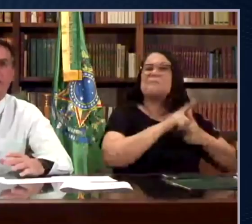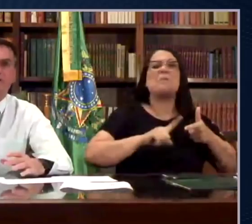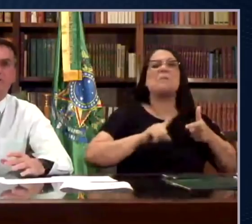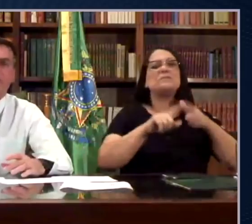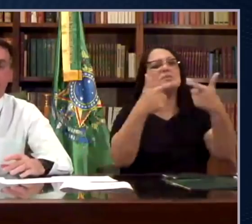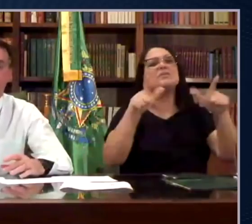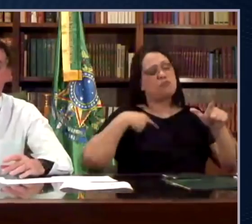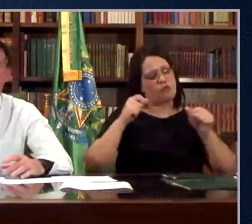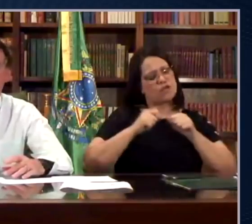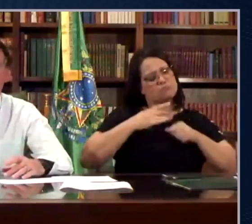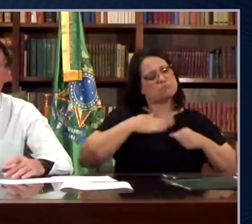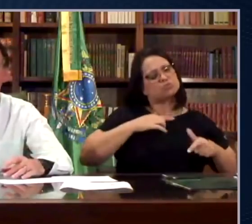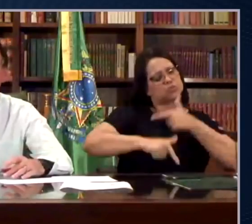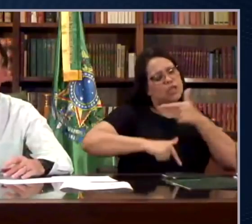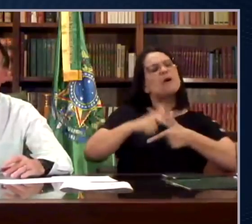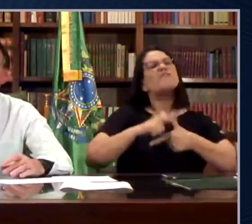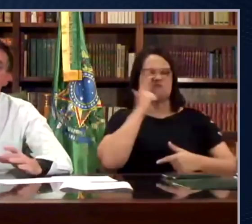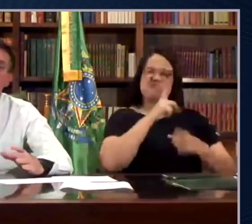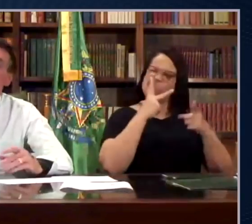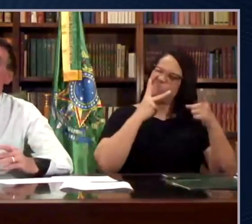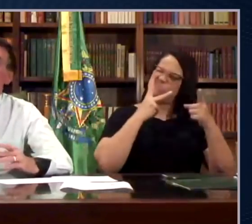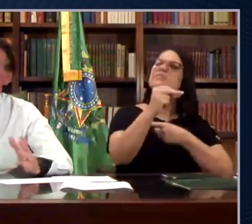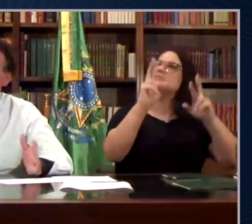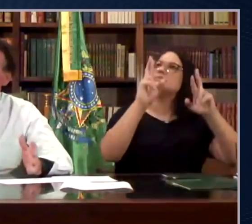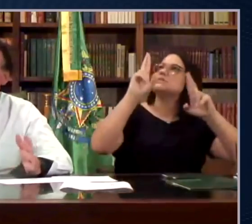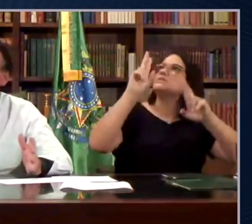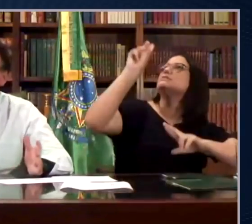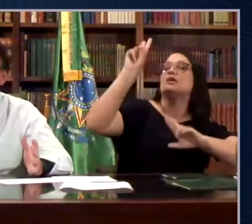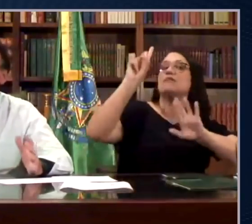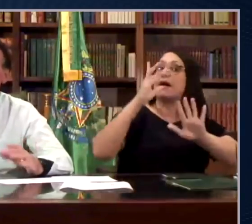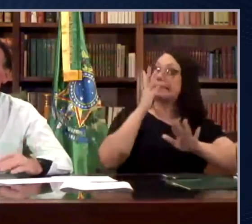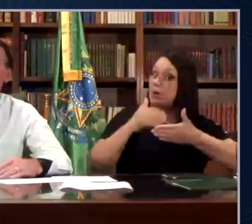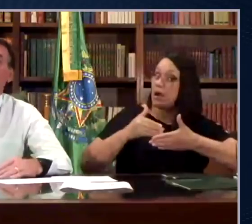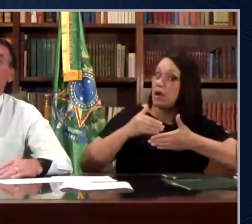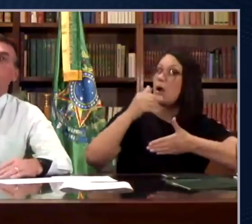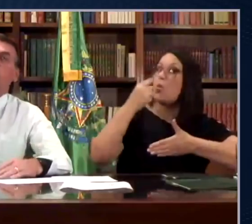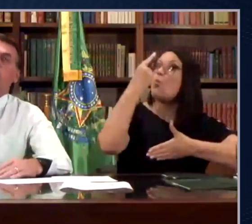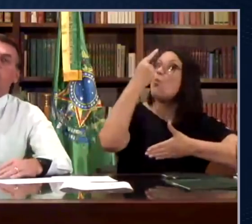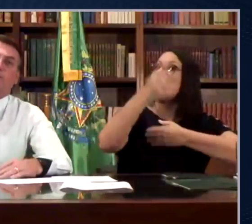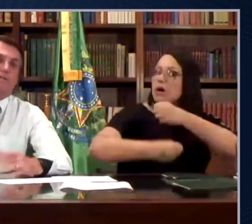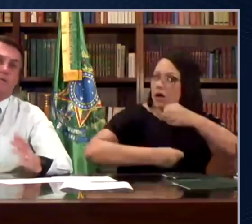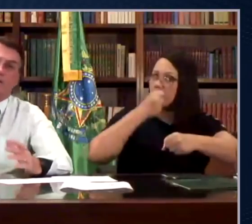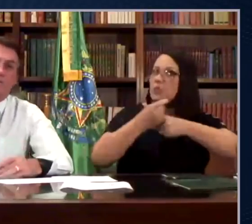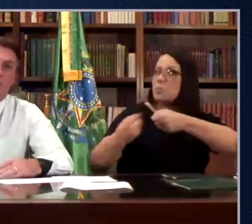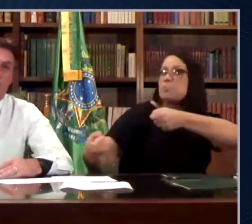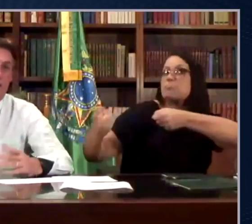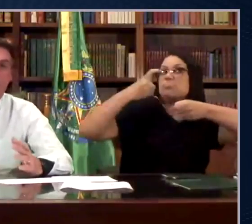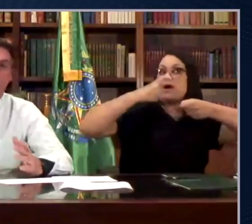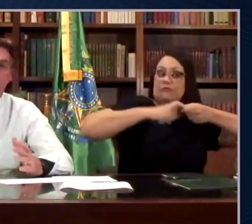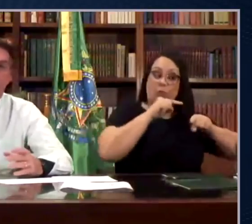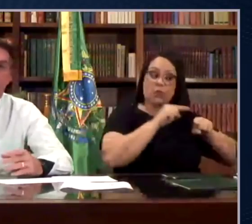nossa parte, vamos vencer essa batalha se Deus quiser. Vamos levar no mínimo um ano para voltar ao que nós éramos em